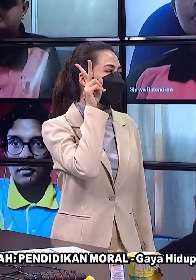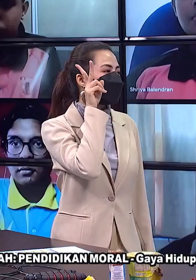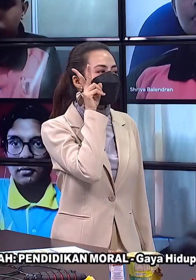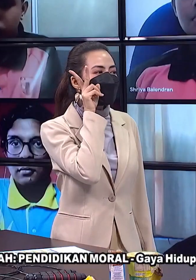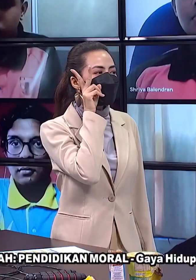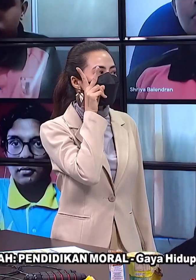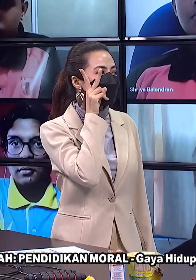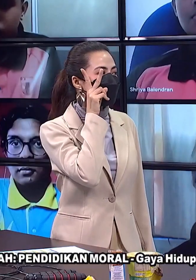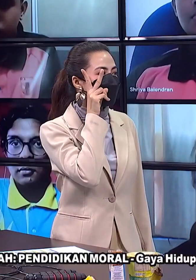Vitamin.